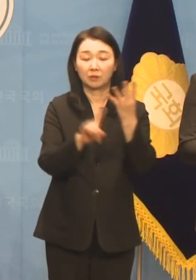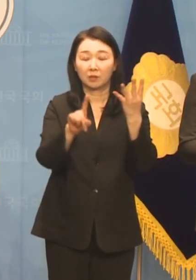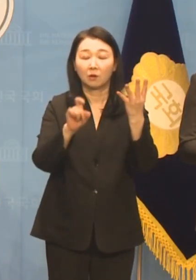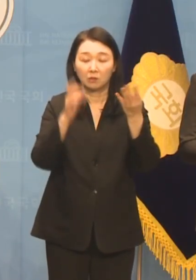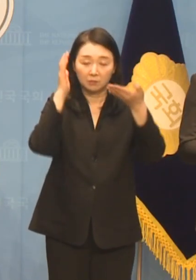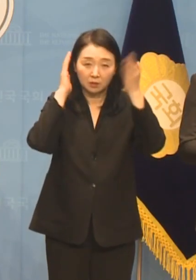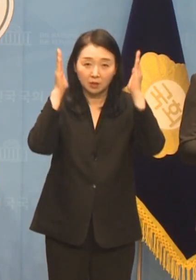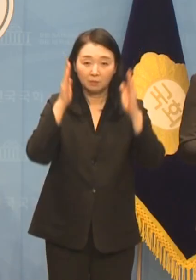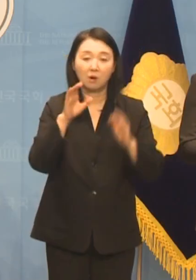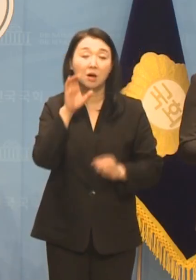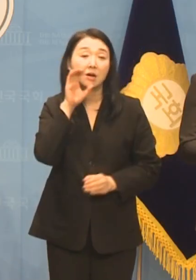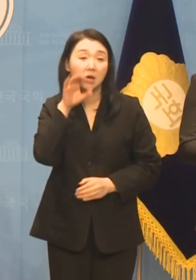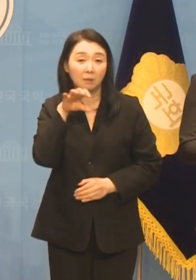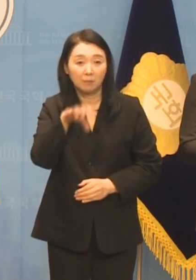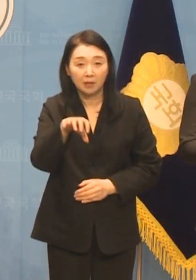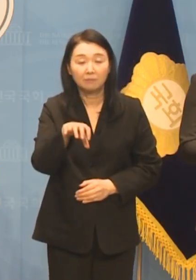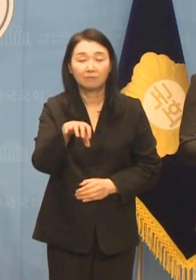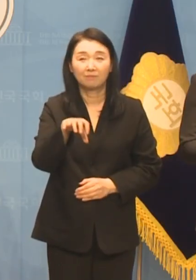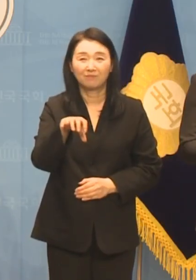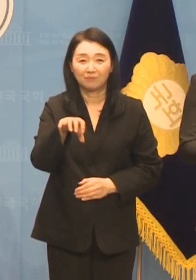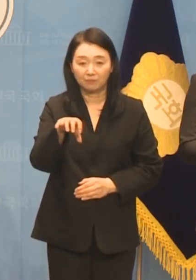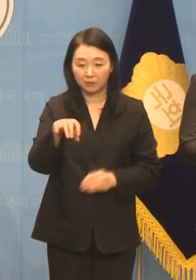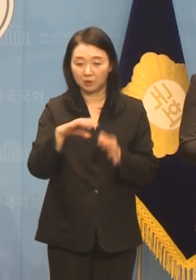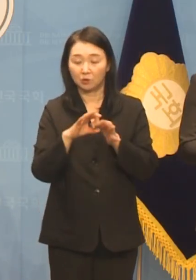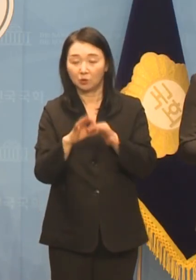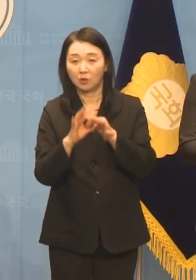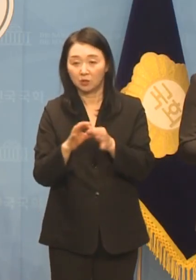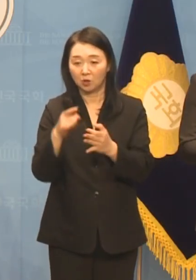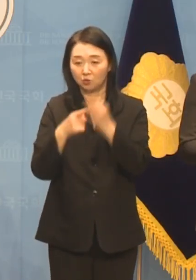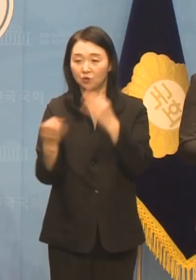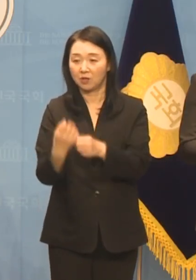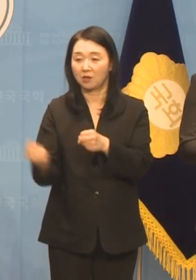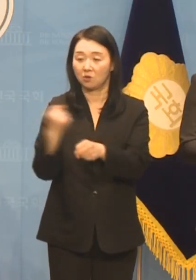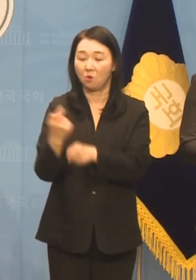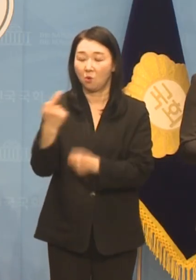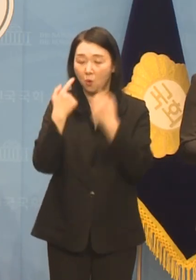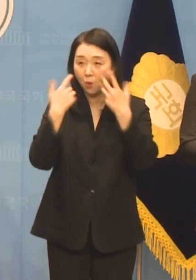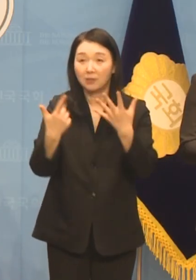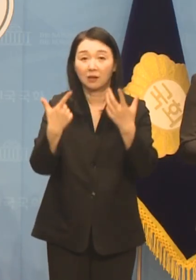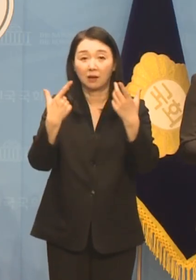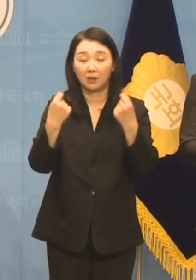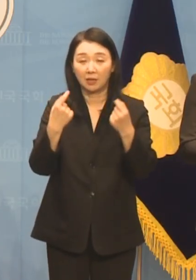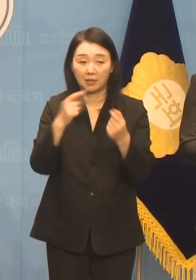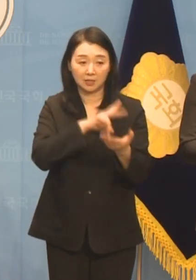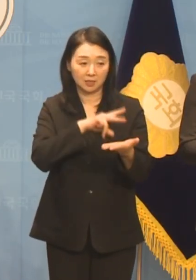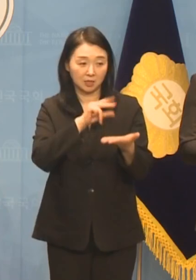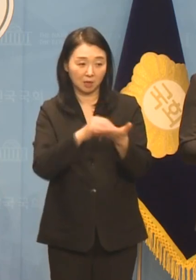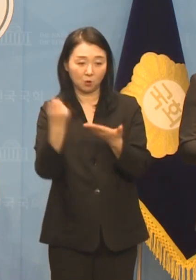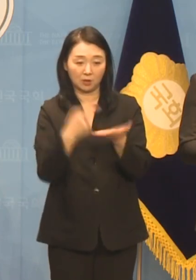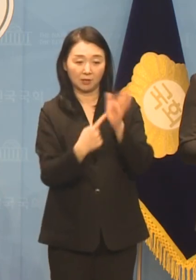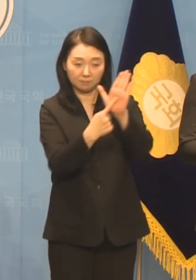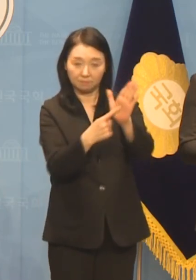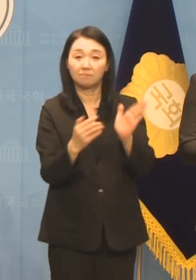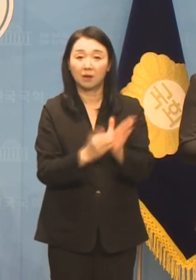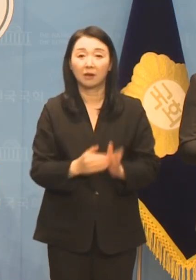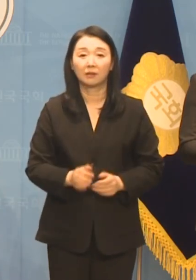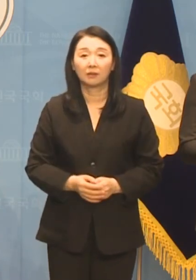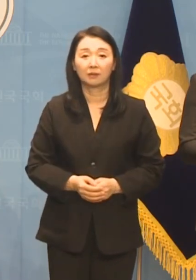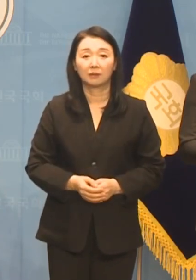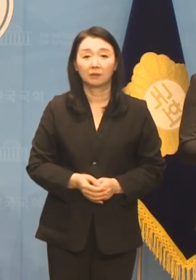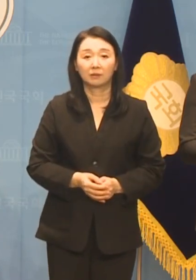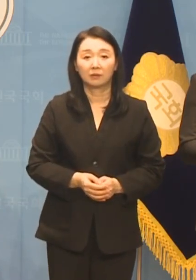네이버 카페 라이트 테라스를 통해 윤 어게인 확실한 것 같아요라는 제목의 게시글이 다수